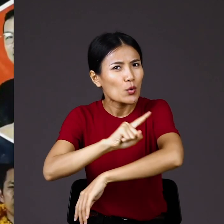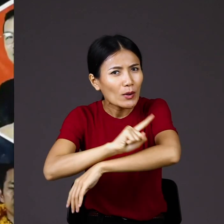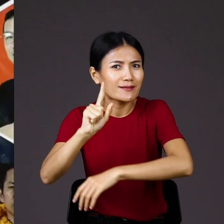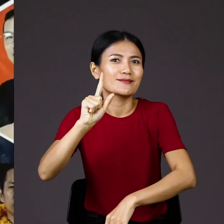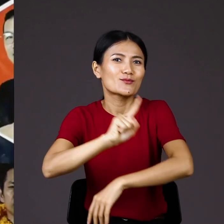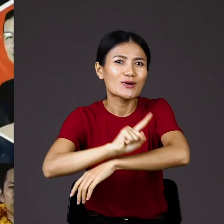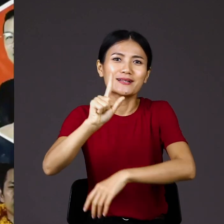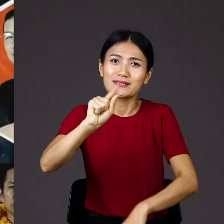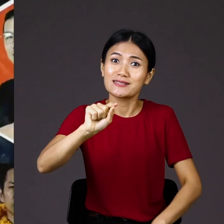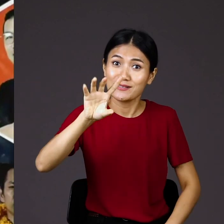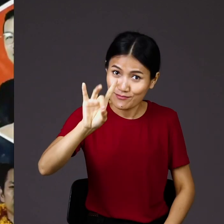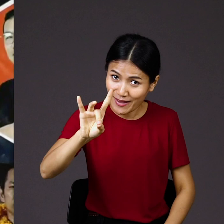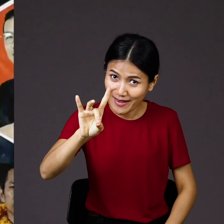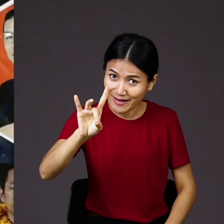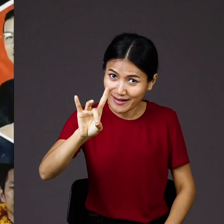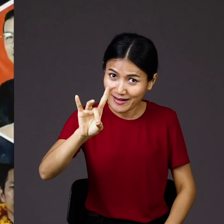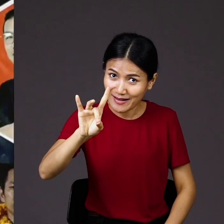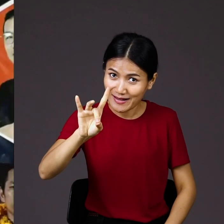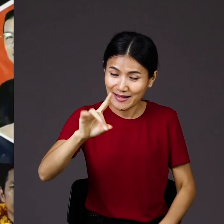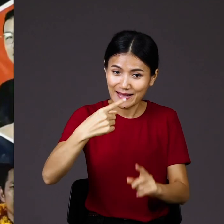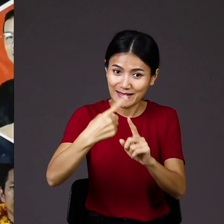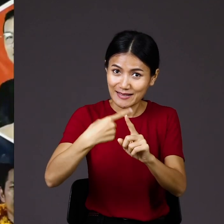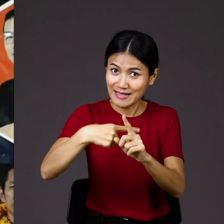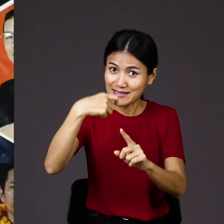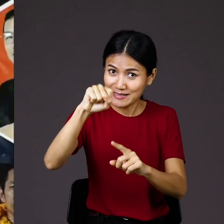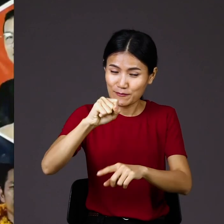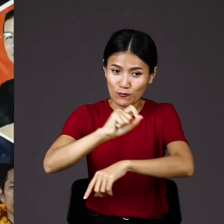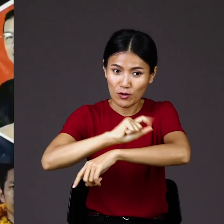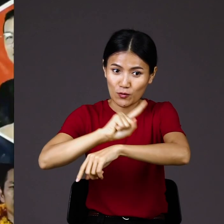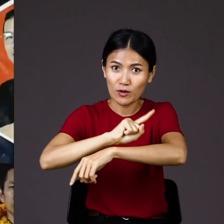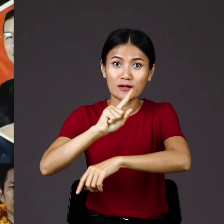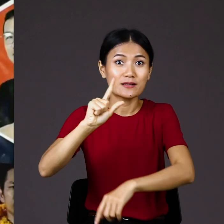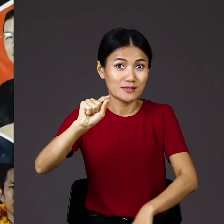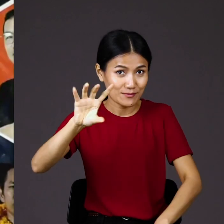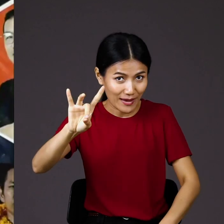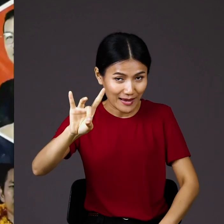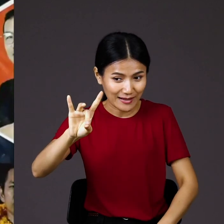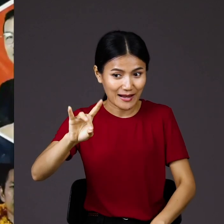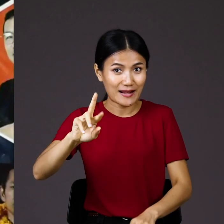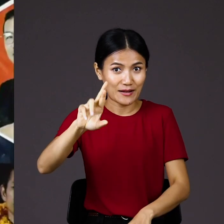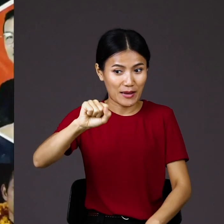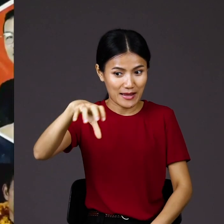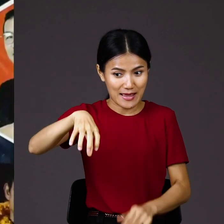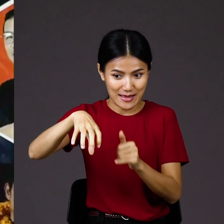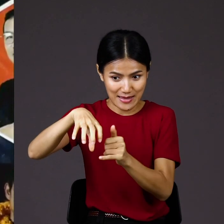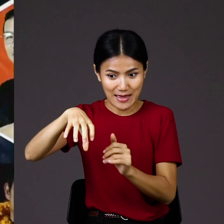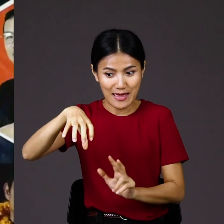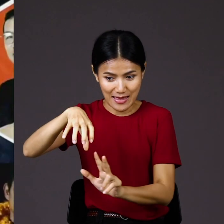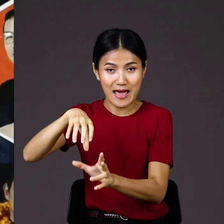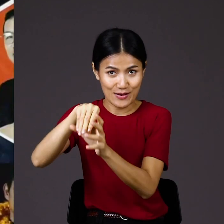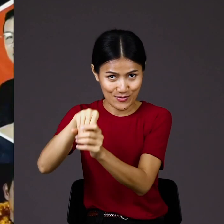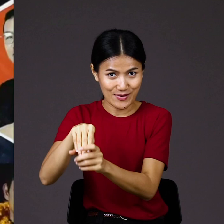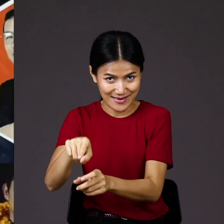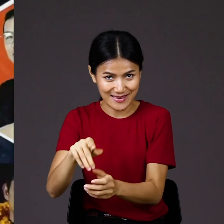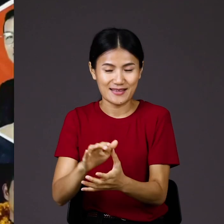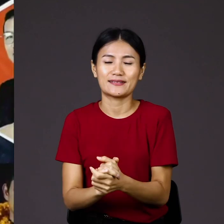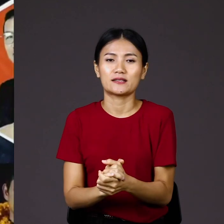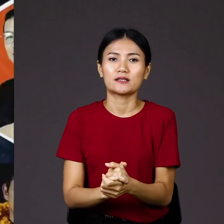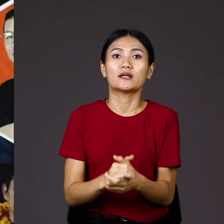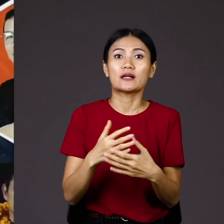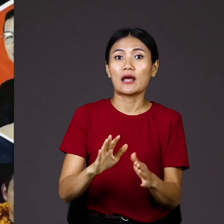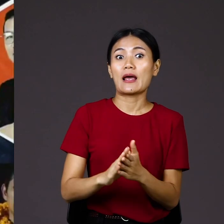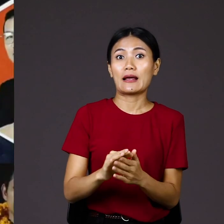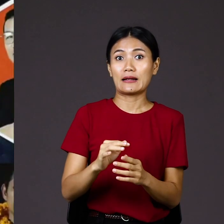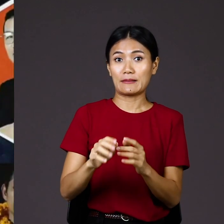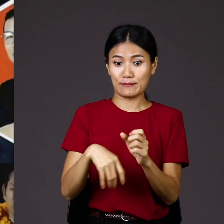ม่เต็ม1ปีนะครับ10เดือน28วันเสร็จแล้วเมื่อต้นปีนี้เดือนกุมภาพัน